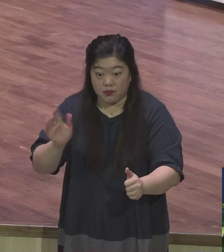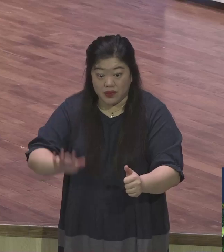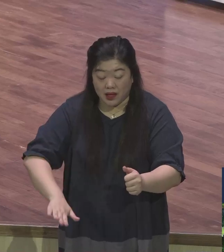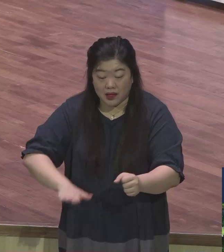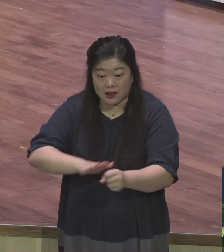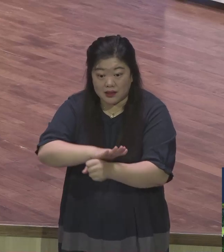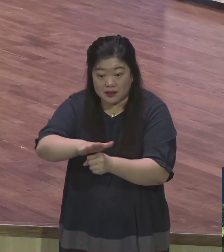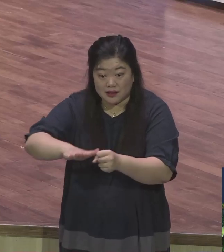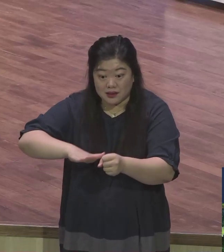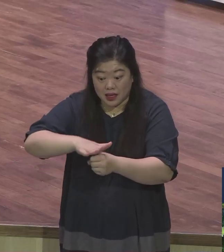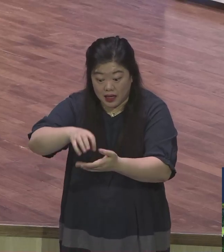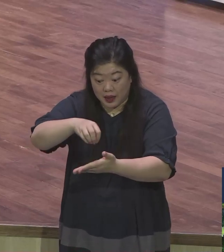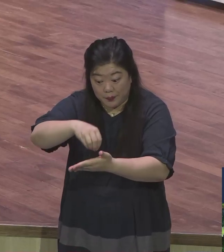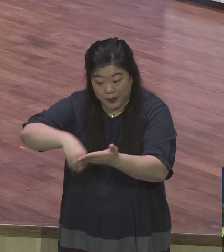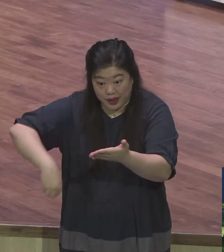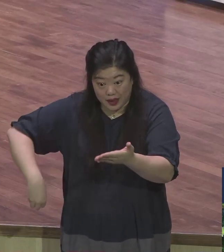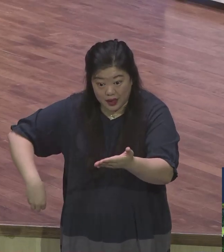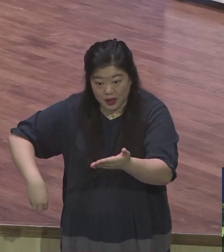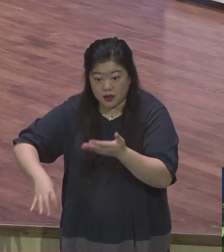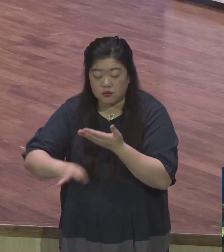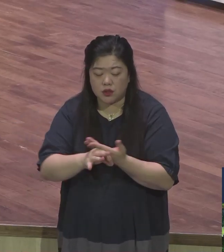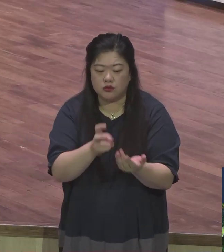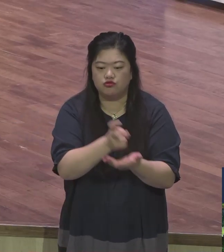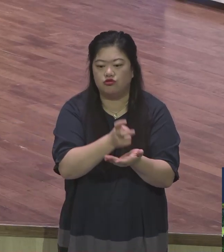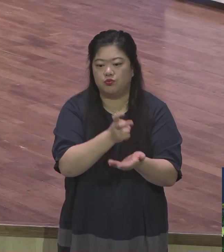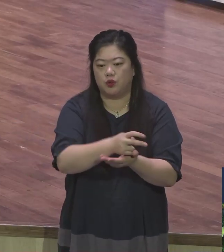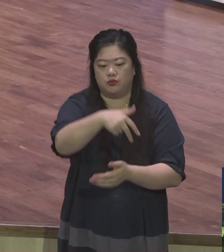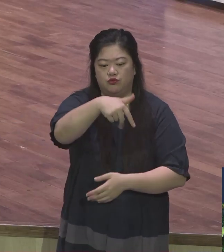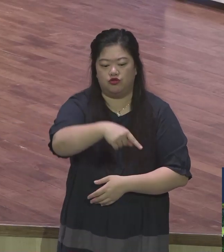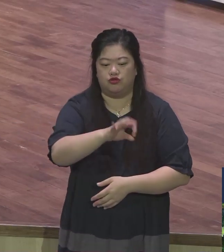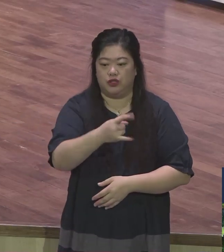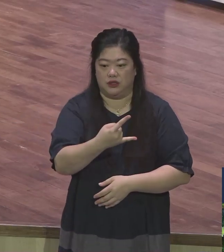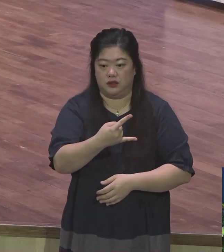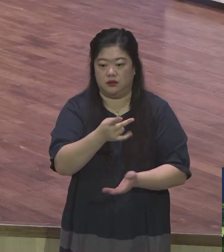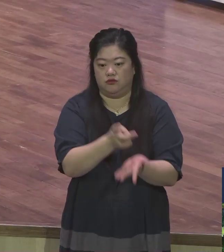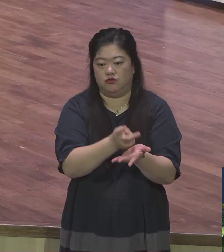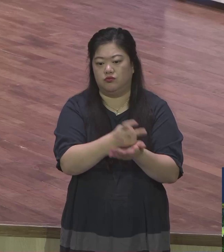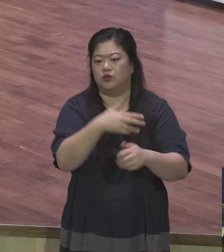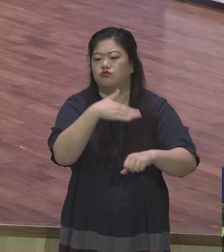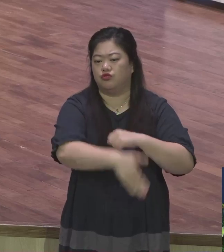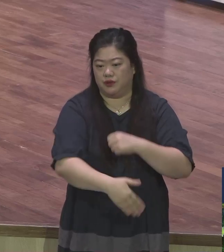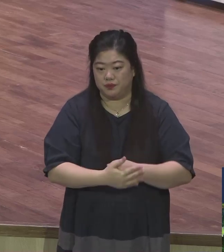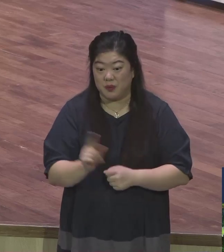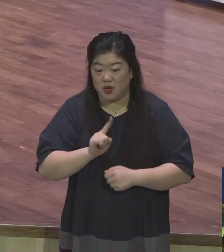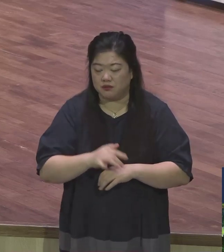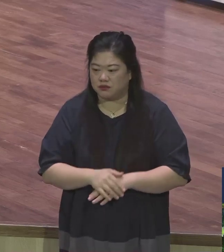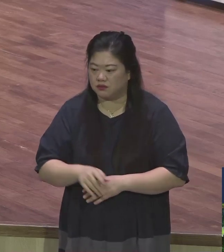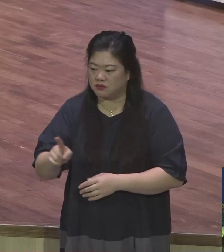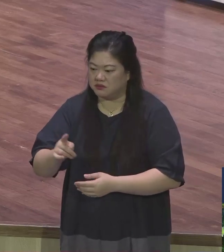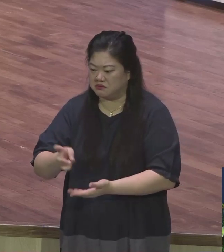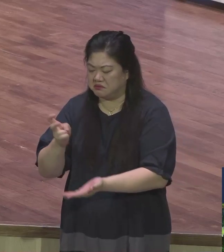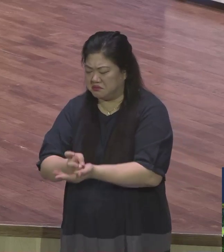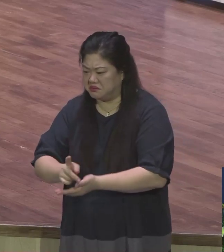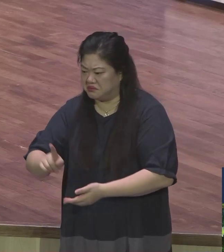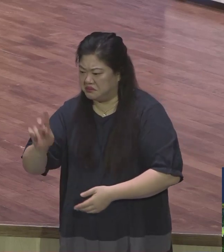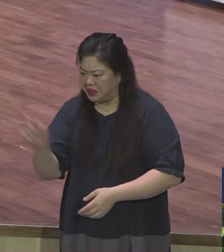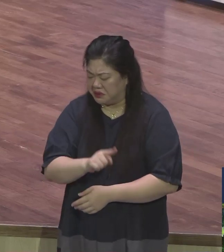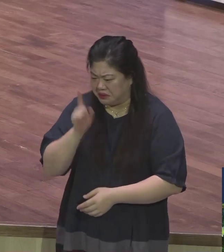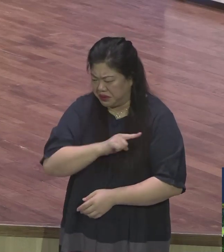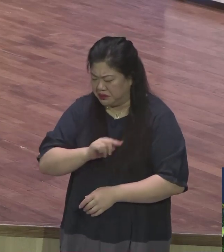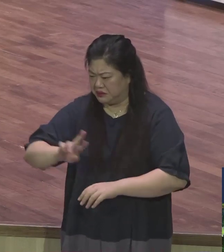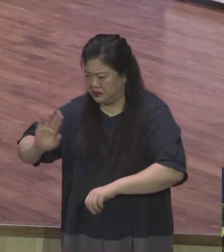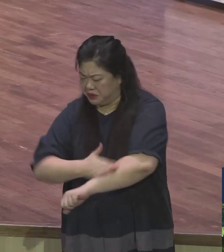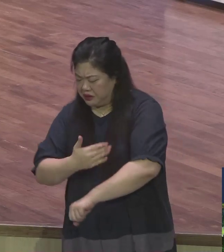경우를 율법주의라고 그럽니다. 사랑이 빠진 것이 율법이에요. 남 정지하고 비판하고 판단하고 이거 뭐예요?